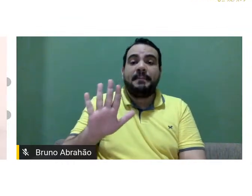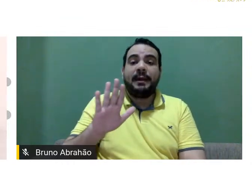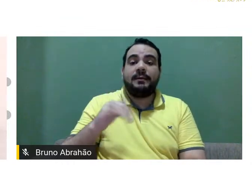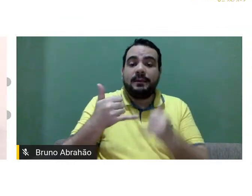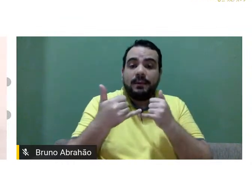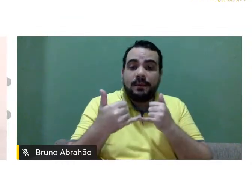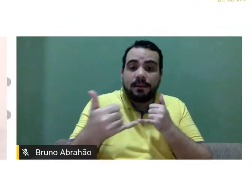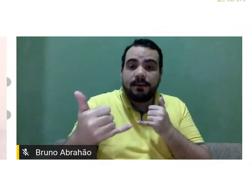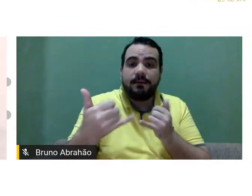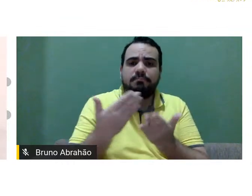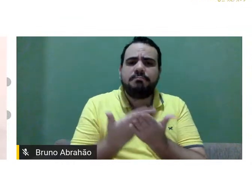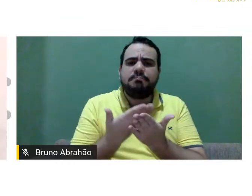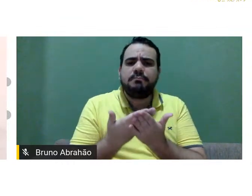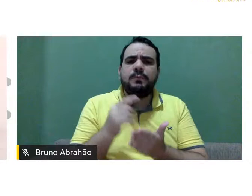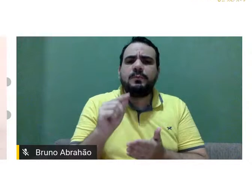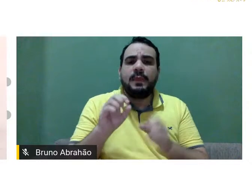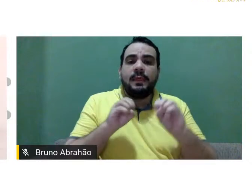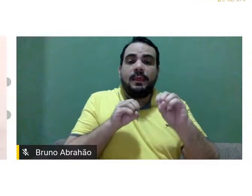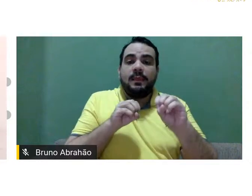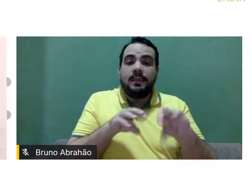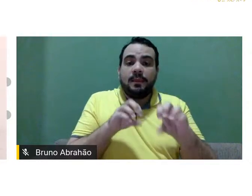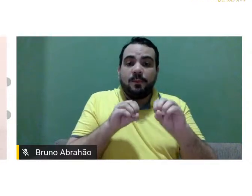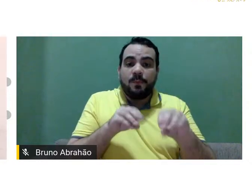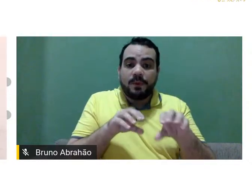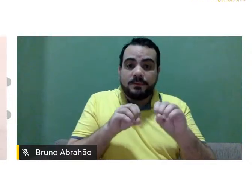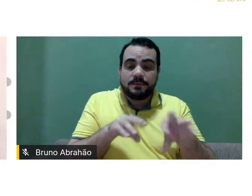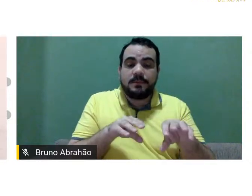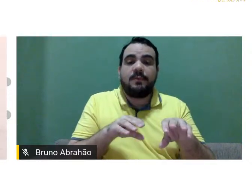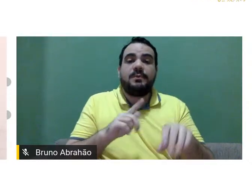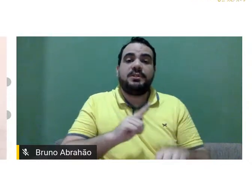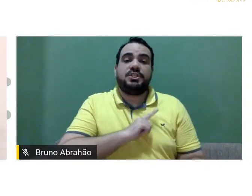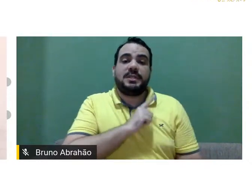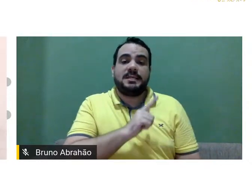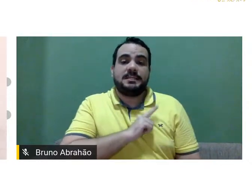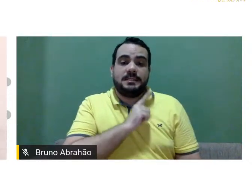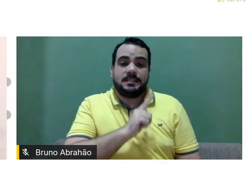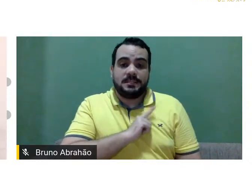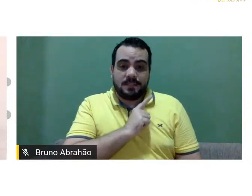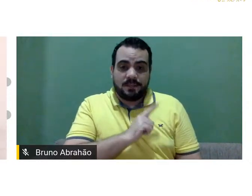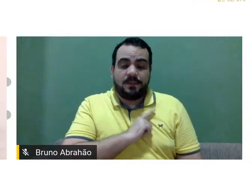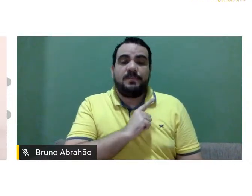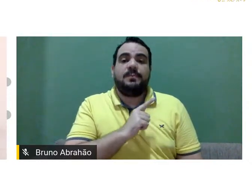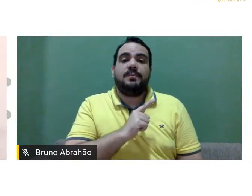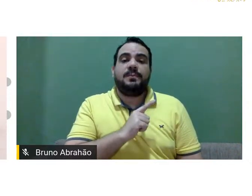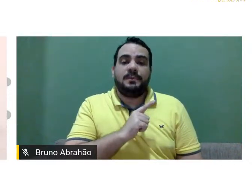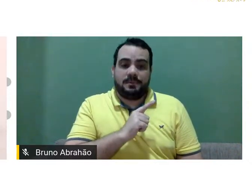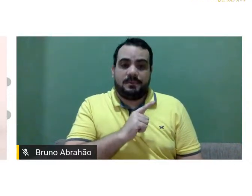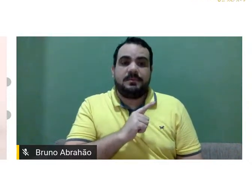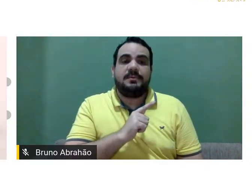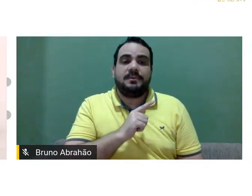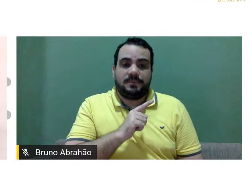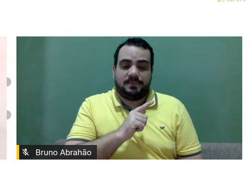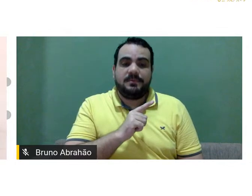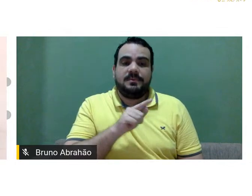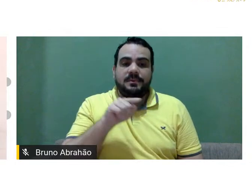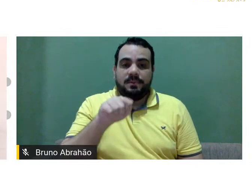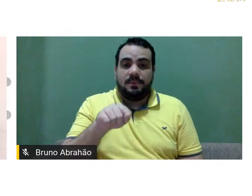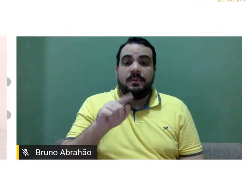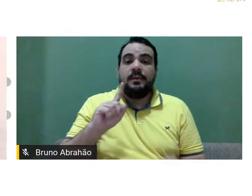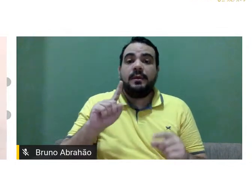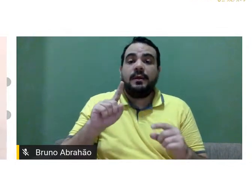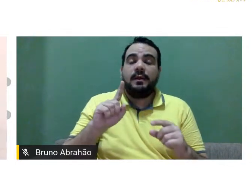químicas química biológica É voltado com uma pesquisa voltado para educação